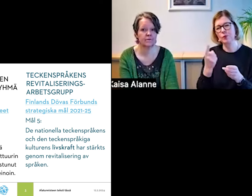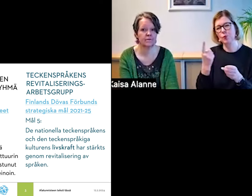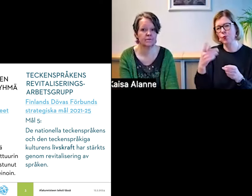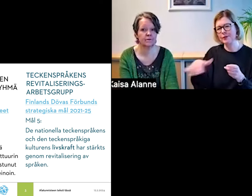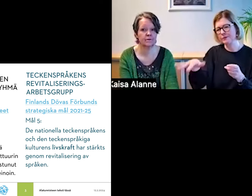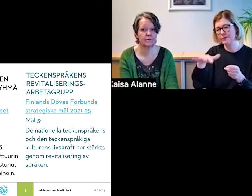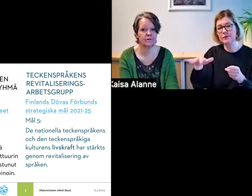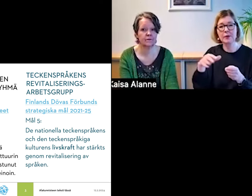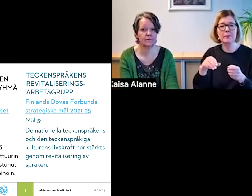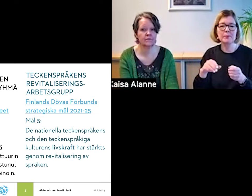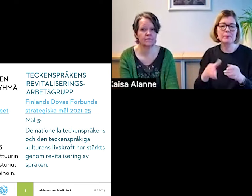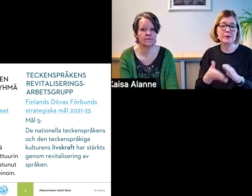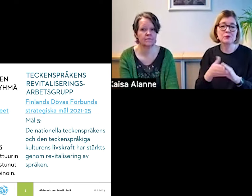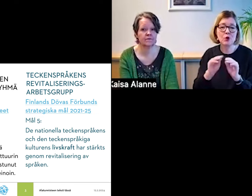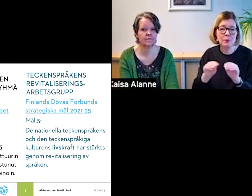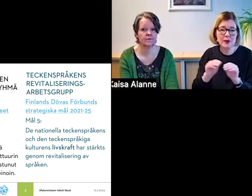Neljäntenä